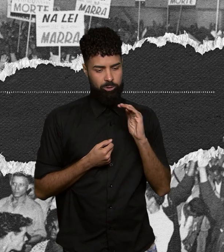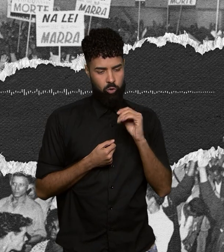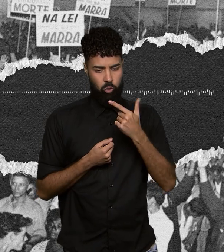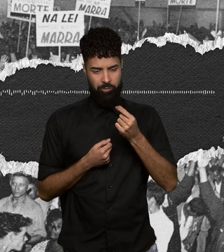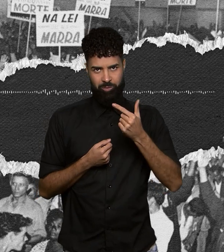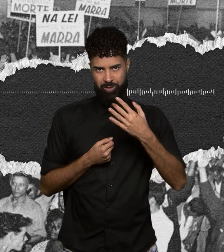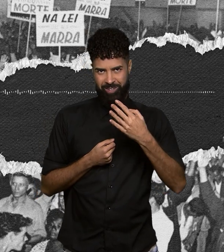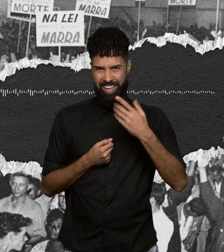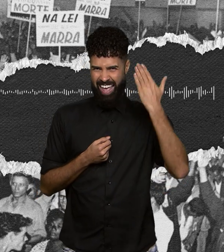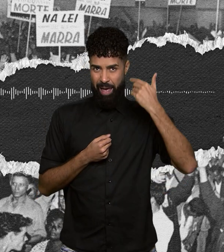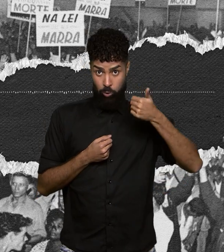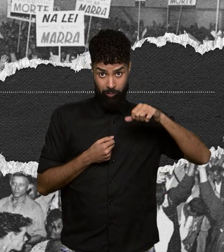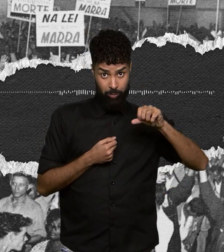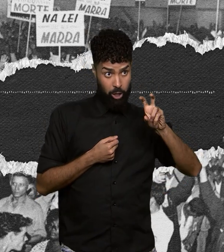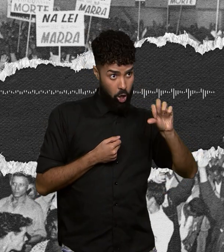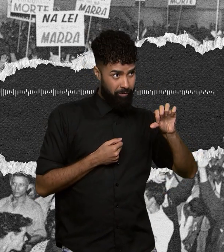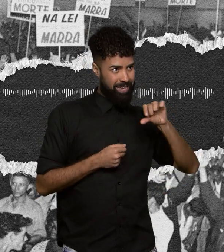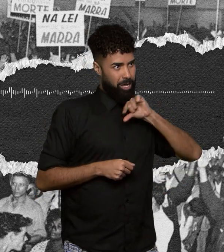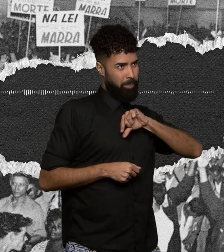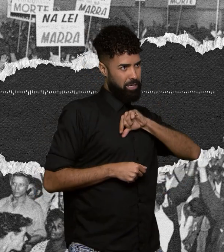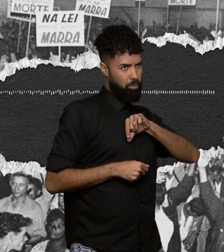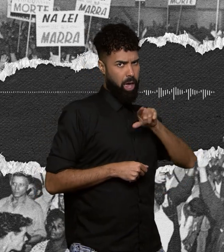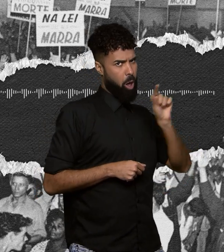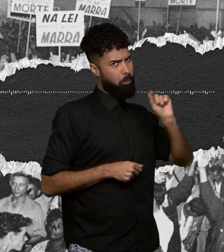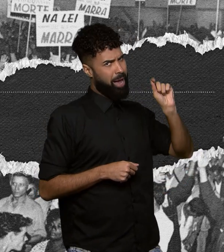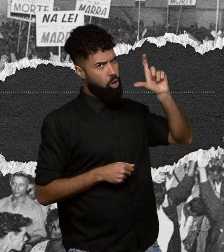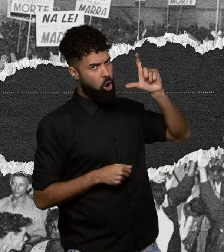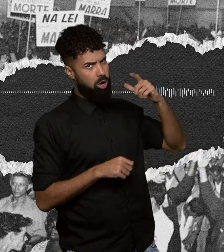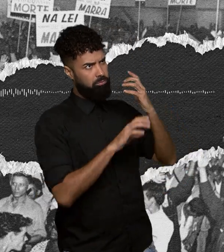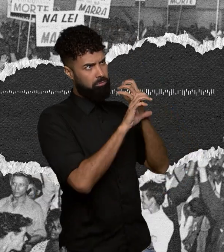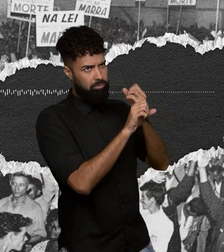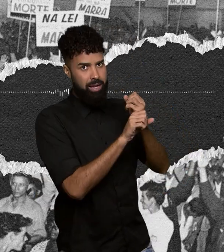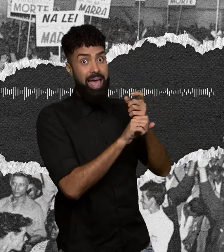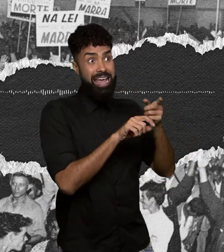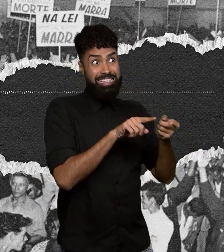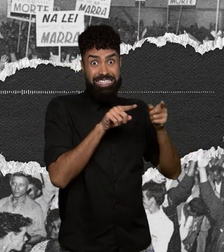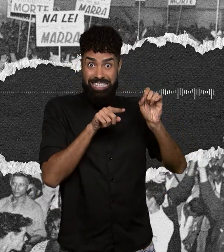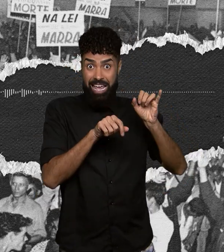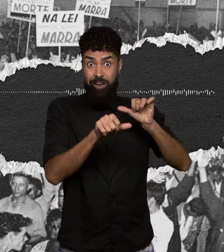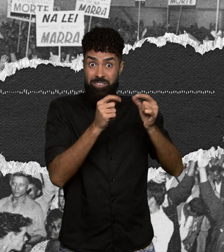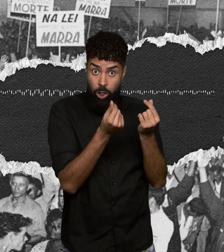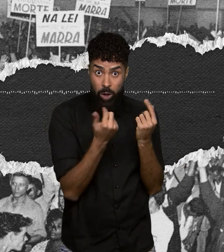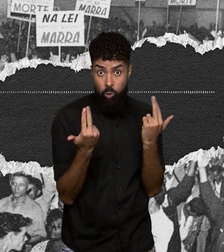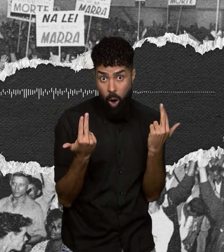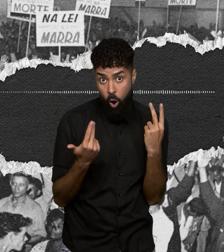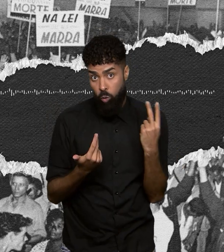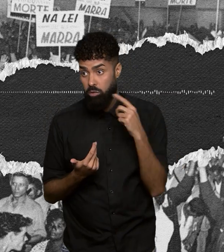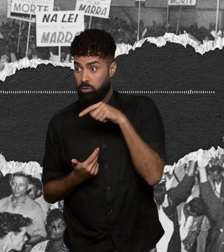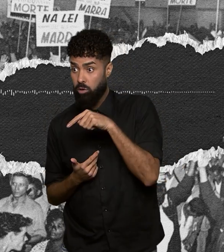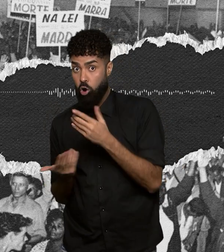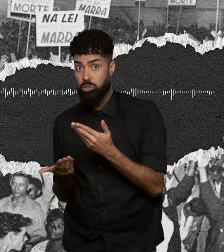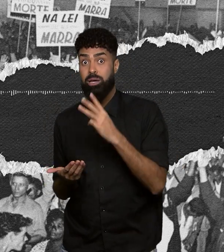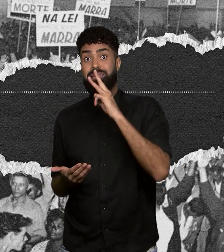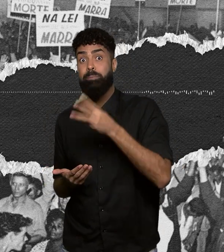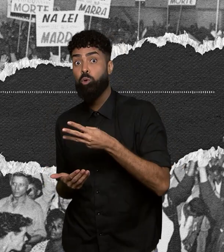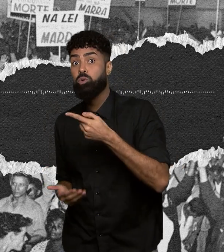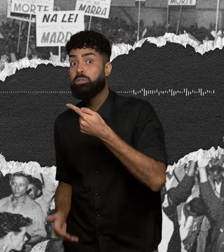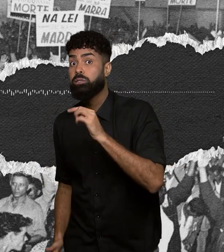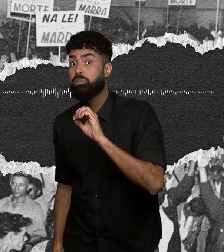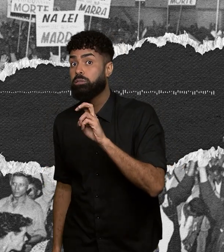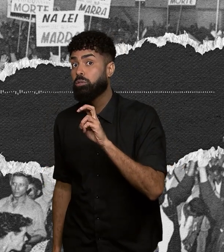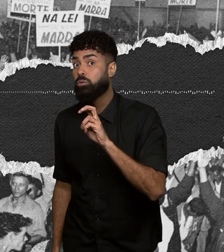de 1959 que foi o maior já registrado seria equivalente a 3000 R